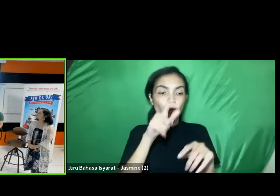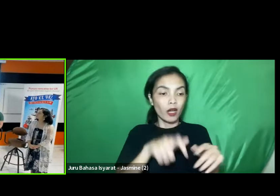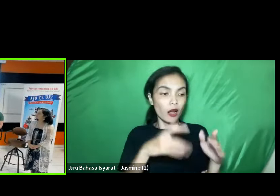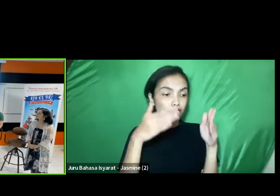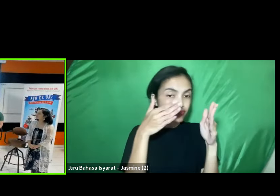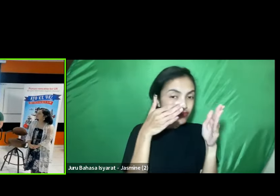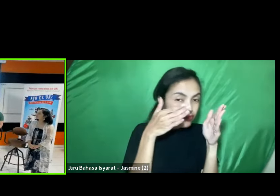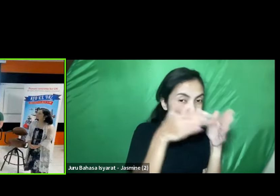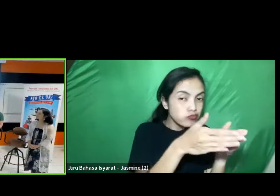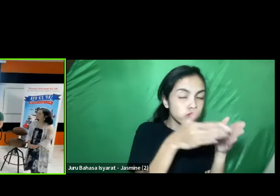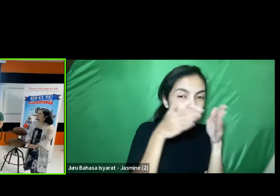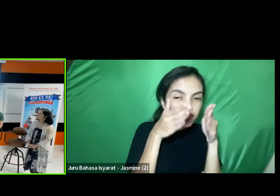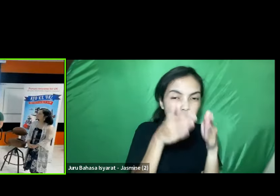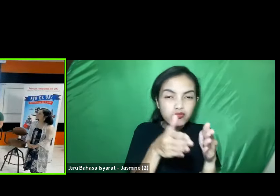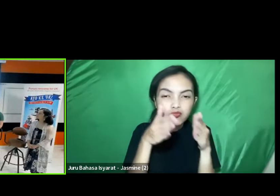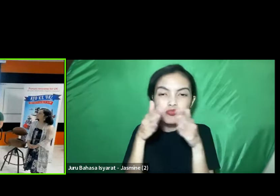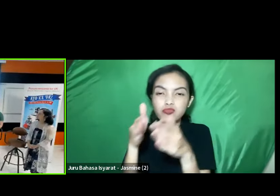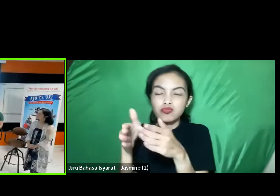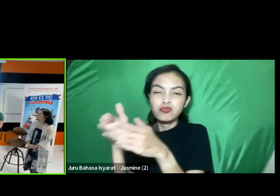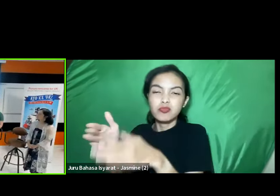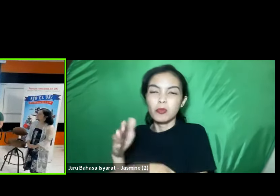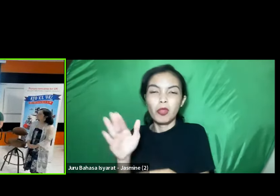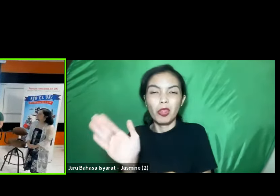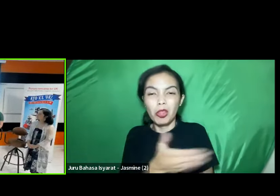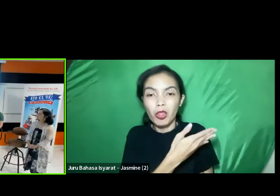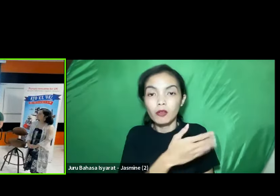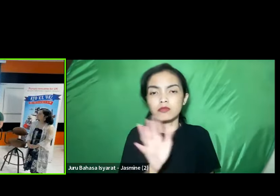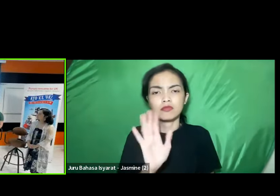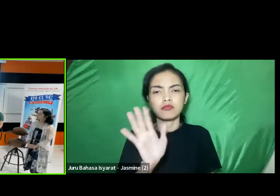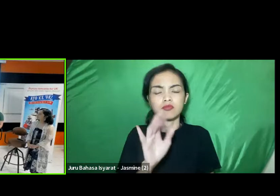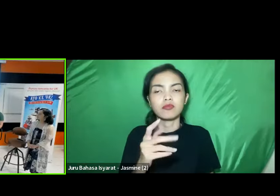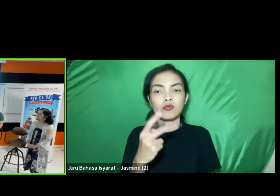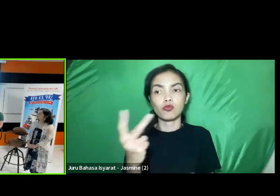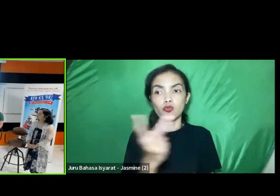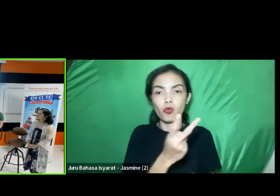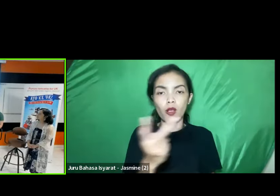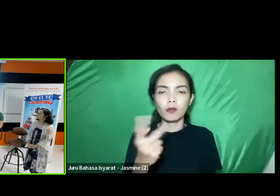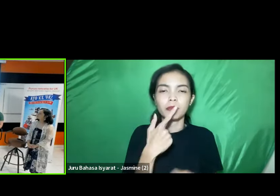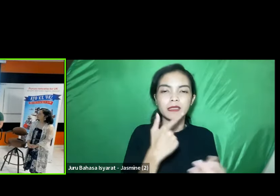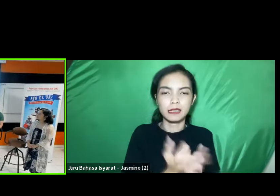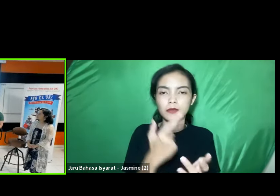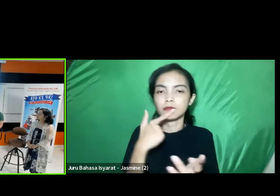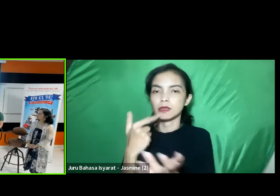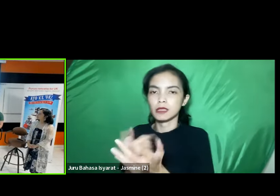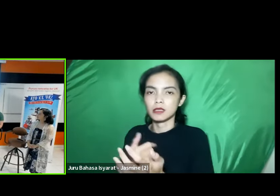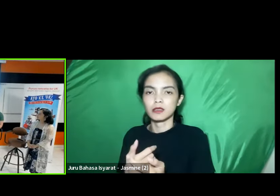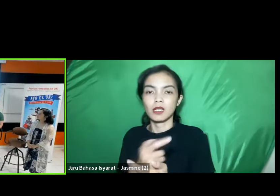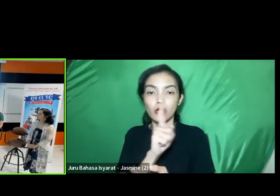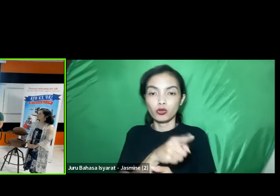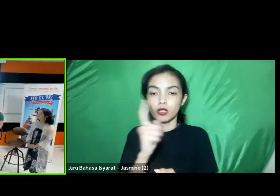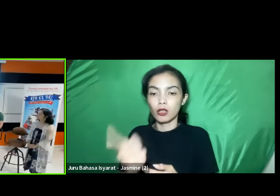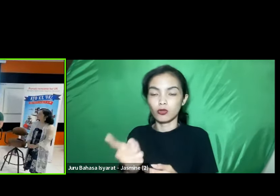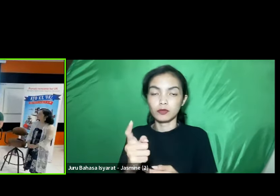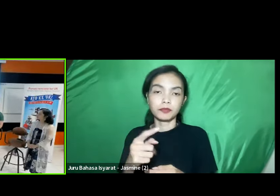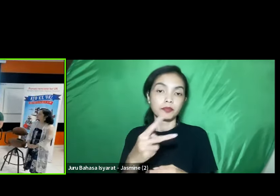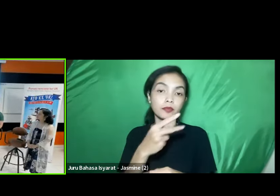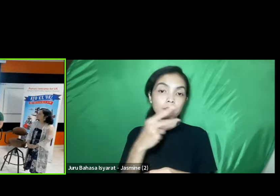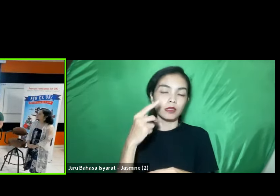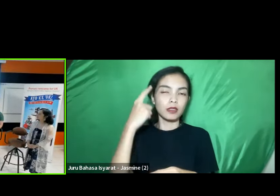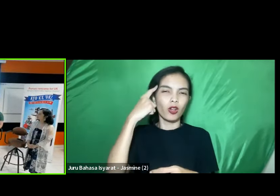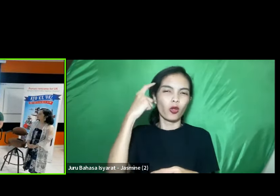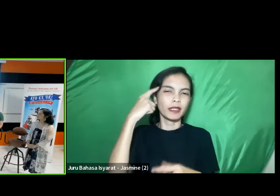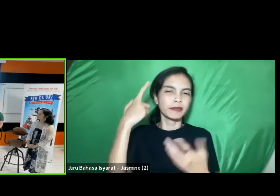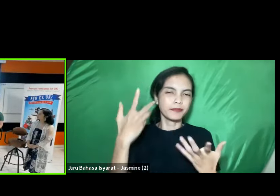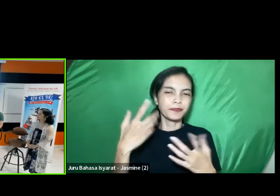spesialis tidak penting dua-duanya menurut saya Kombinasi yang yang harus ada karena itu secara logika sebetulnya